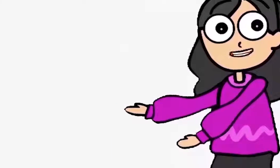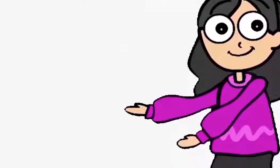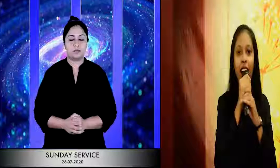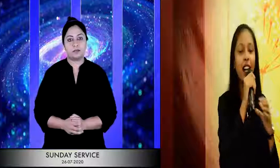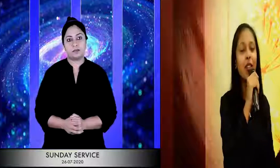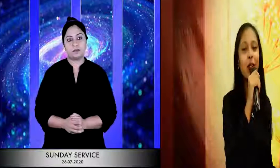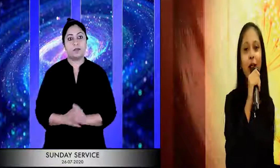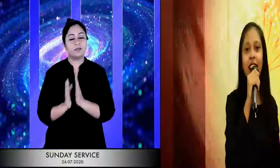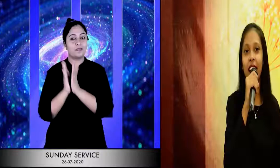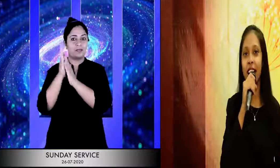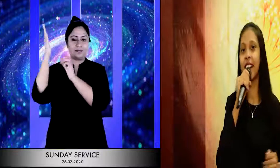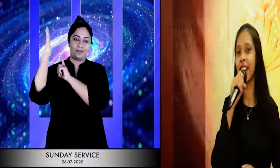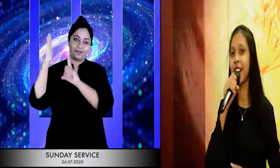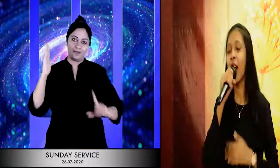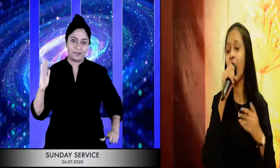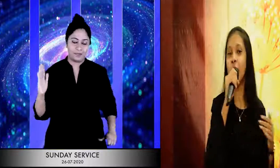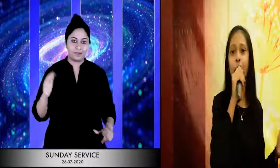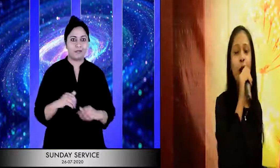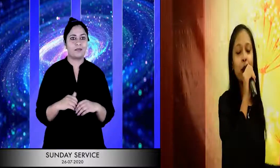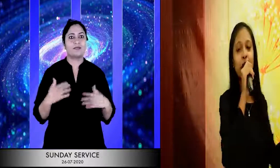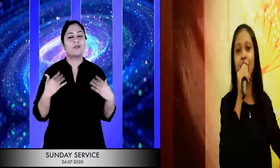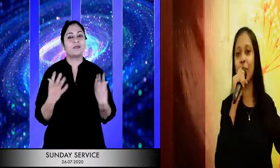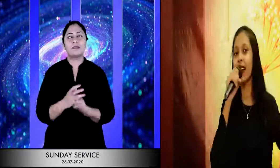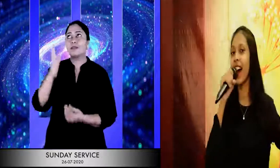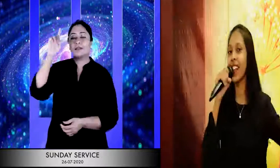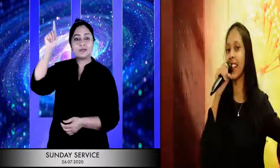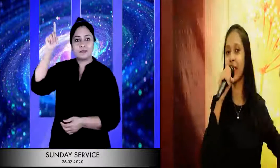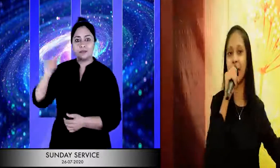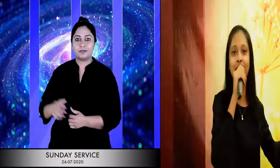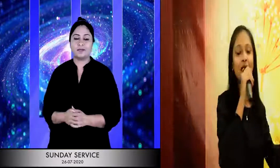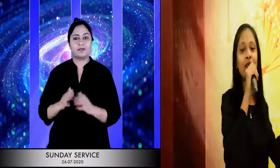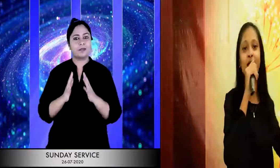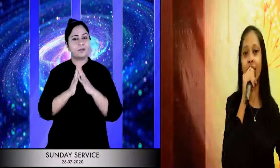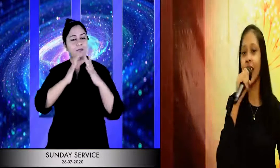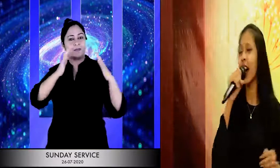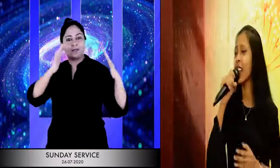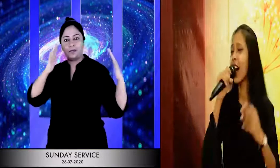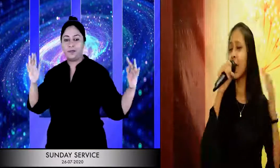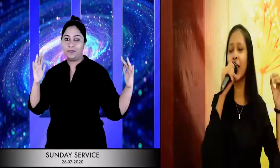এবারে হালেলুইয়া আমাদের পরমেশ্বর মহান আছে প্রেজ দ্য লর্ড আর তার মতো